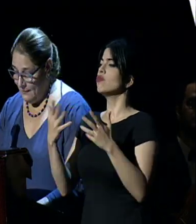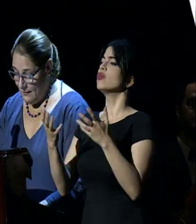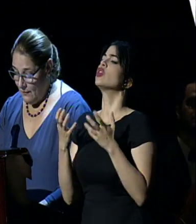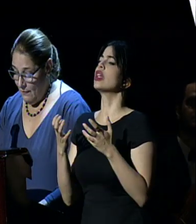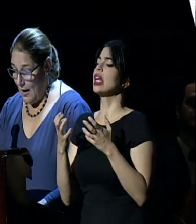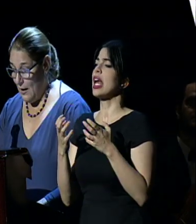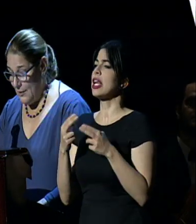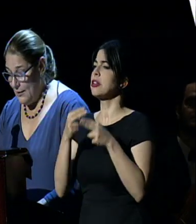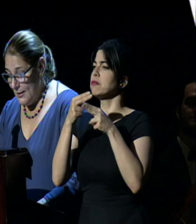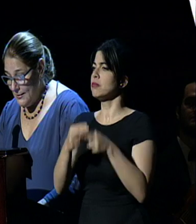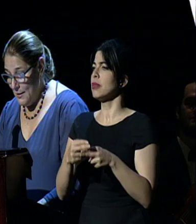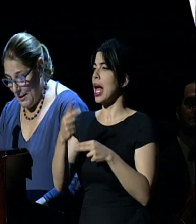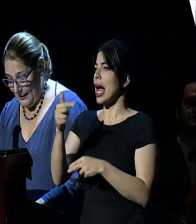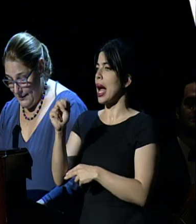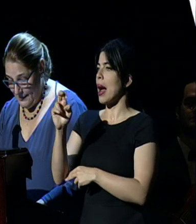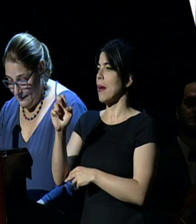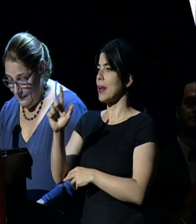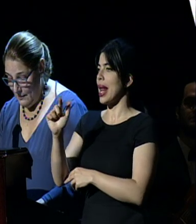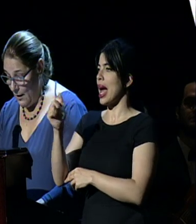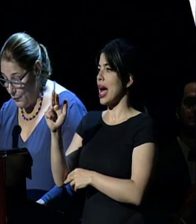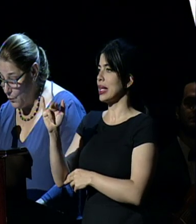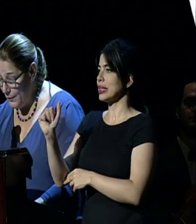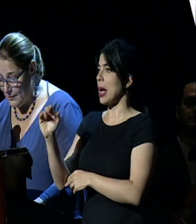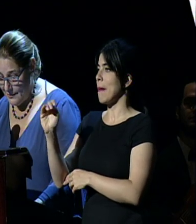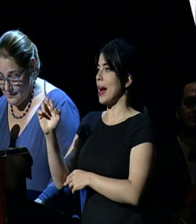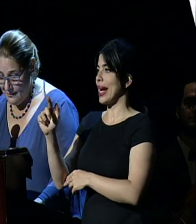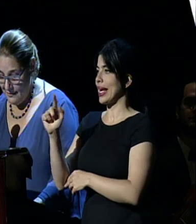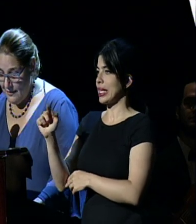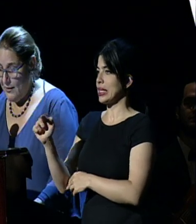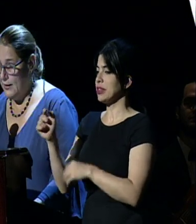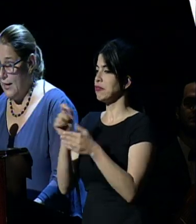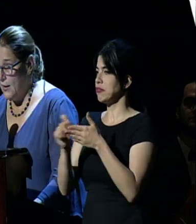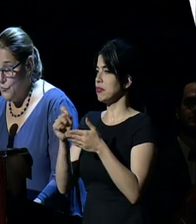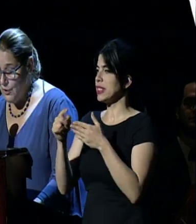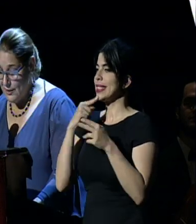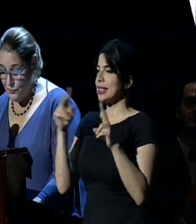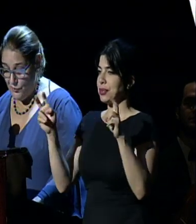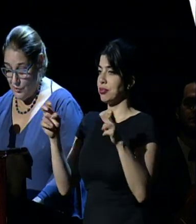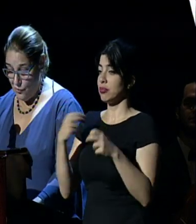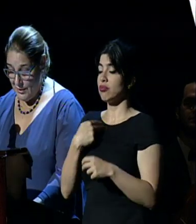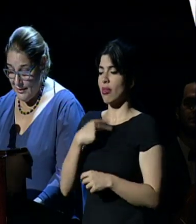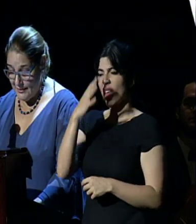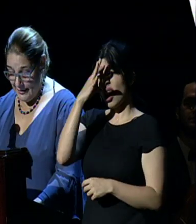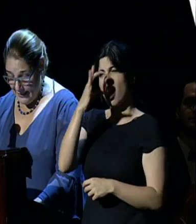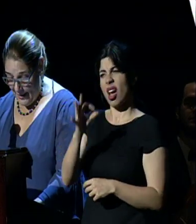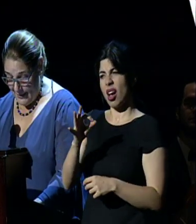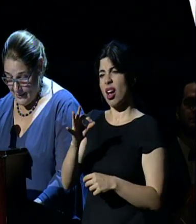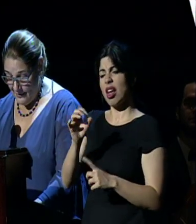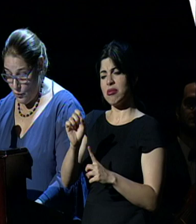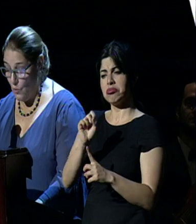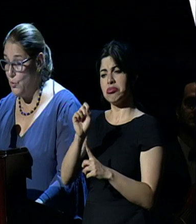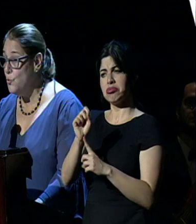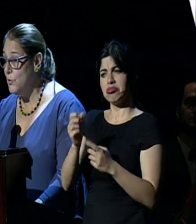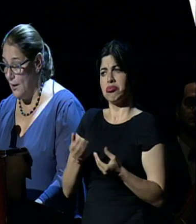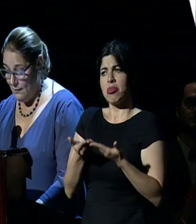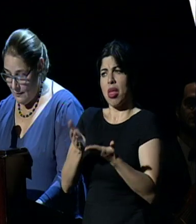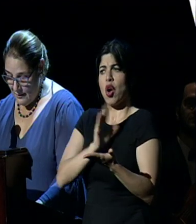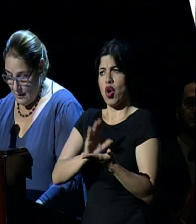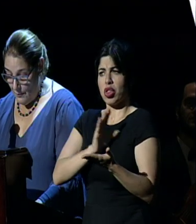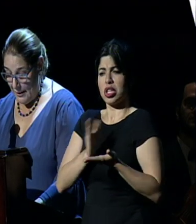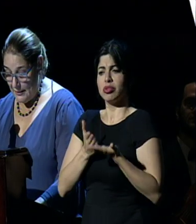citar a Gabriel García Márquez. Abro comillas, creemos que las condiciones están dadas, como